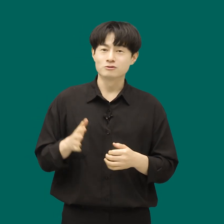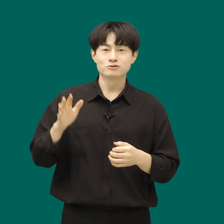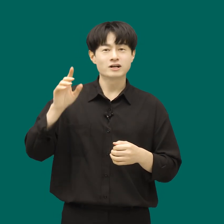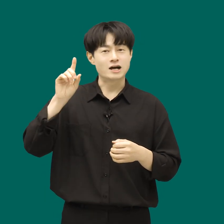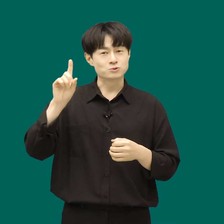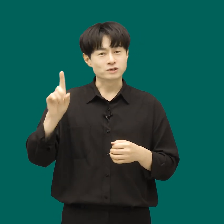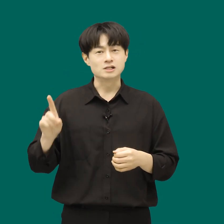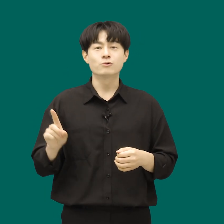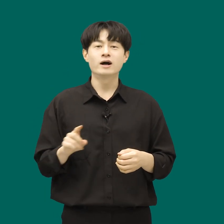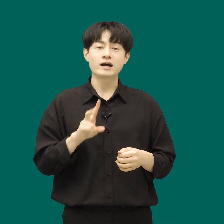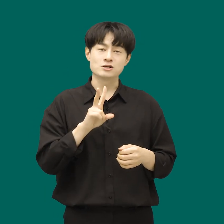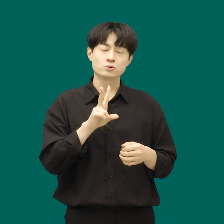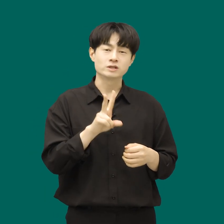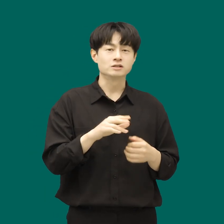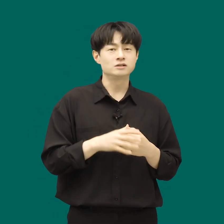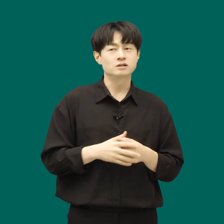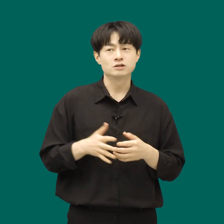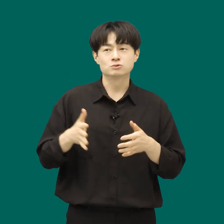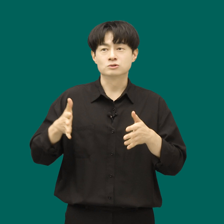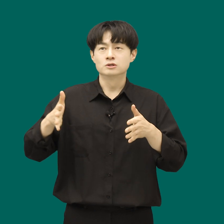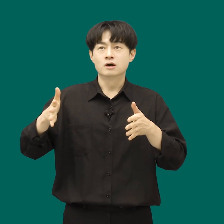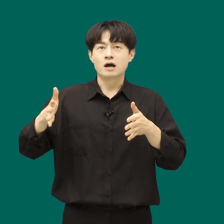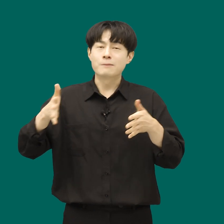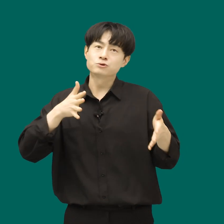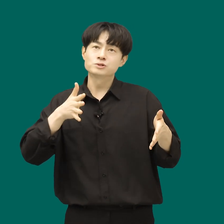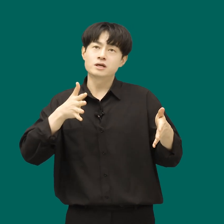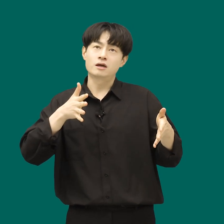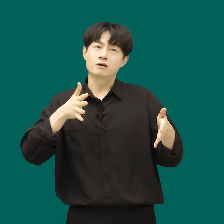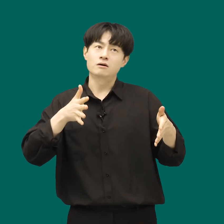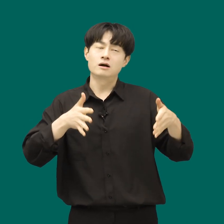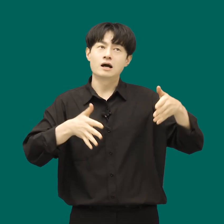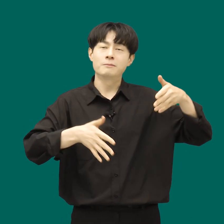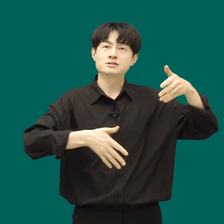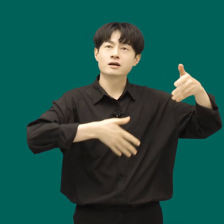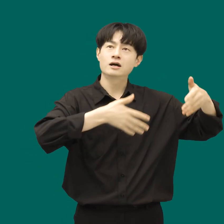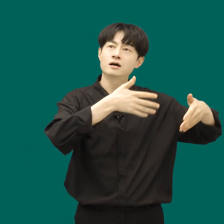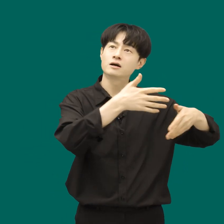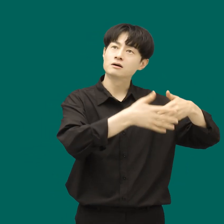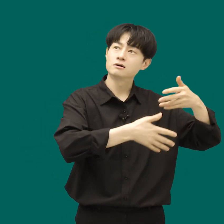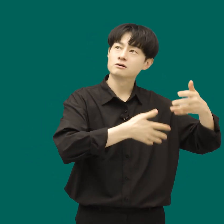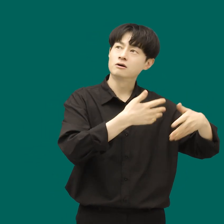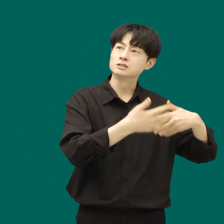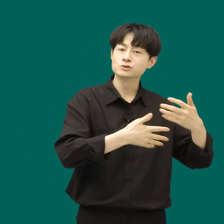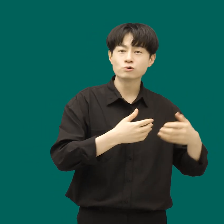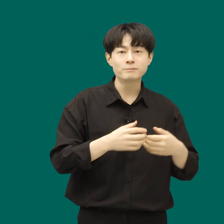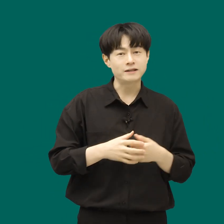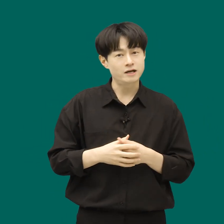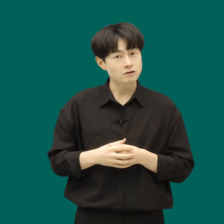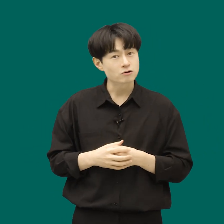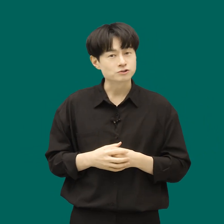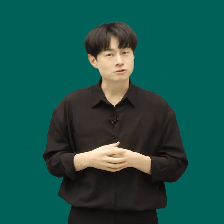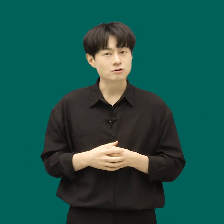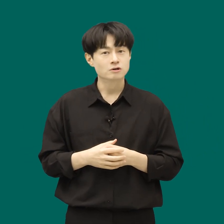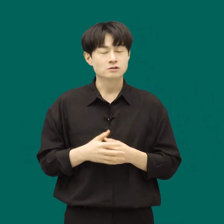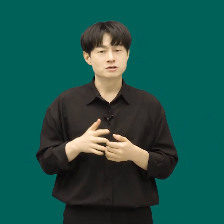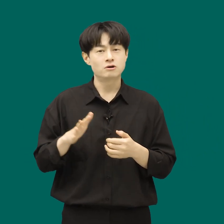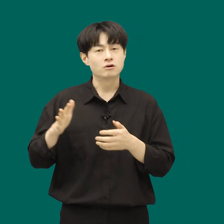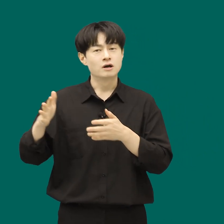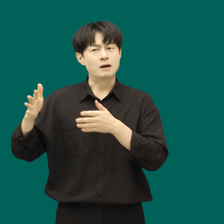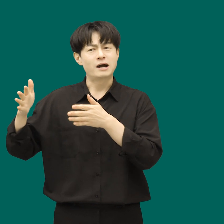여러분들 가족 1과 가족 2를 그래도 앞으로 이제 아마 제가 응용을 많이 할 거거든요. 그래서 아마